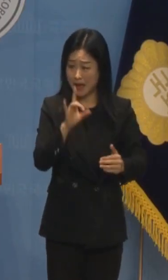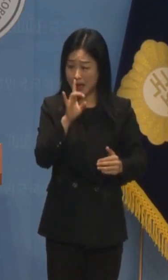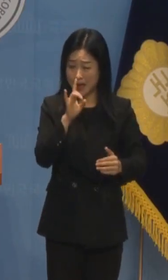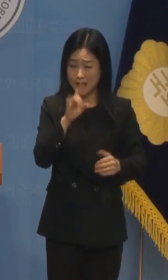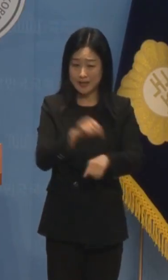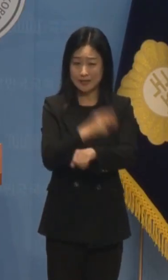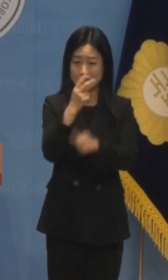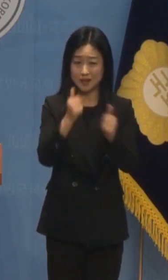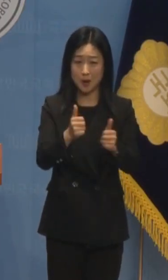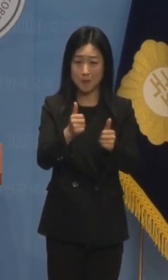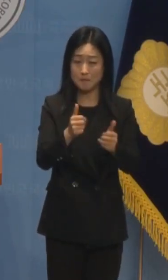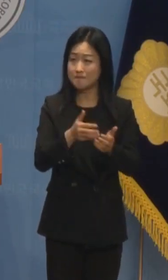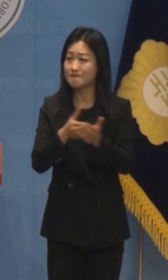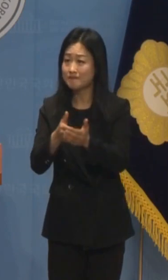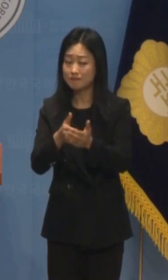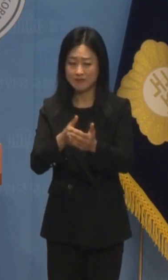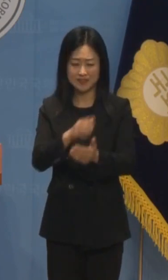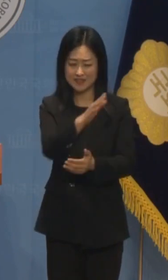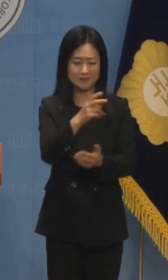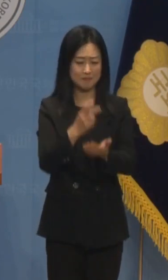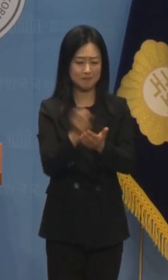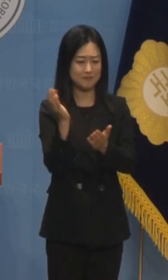제도를 위헌이라고 매도했습니다.